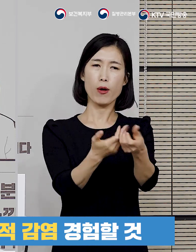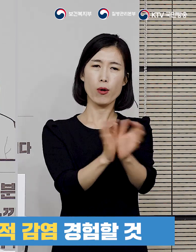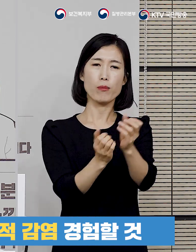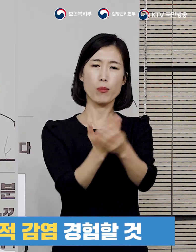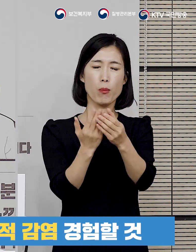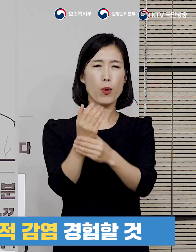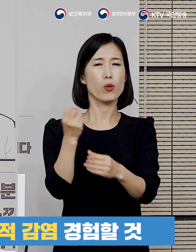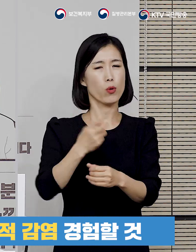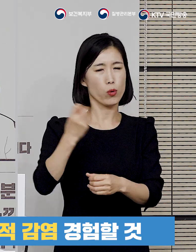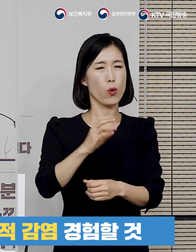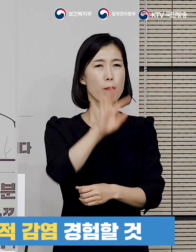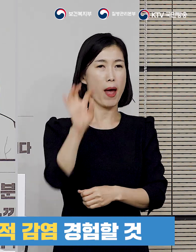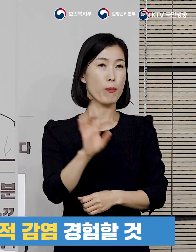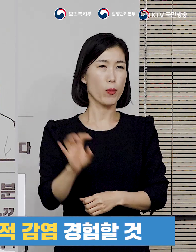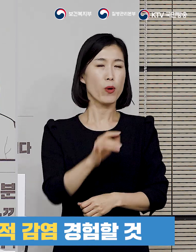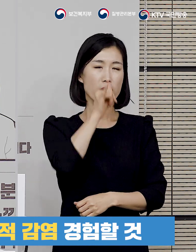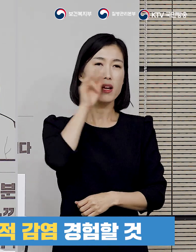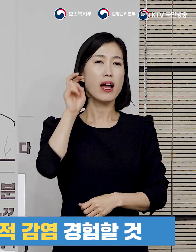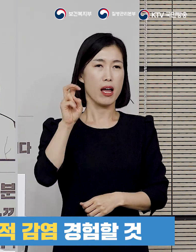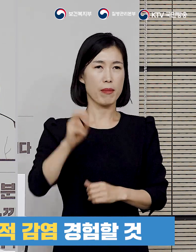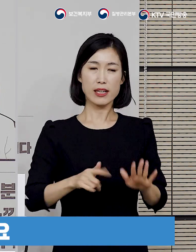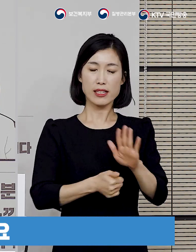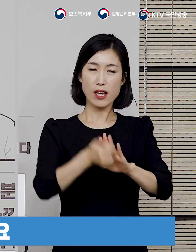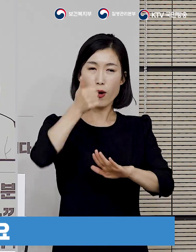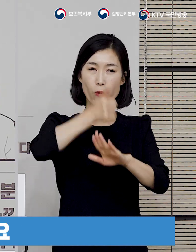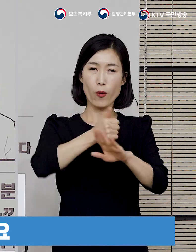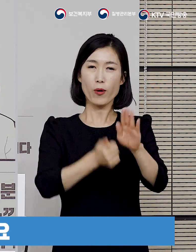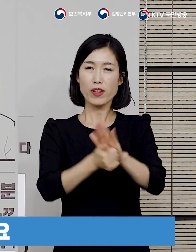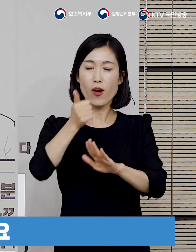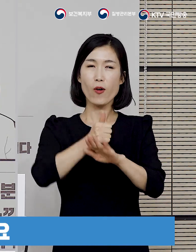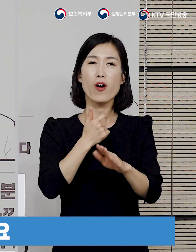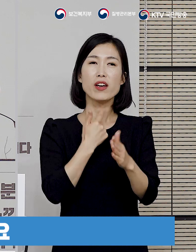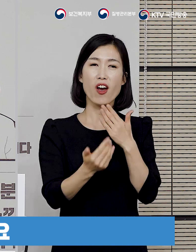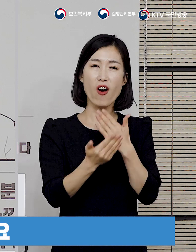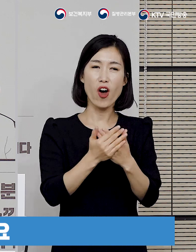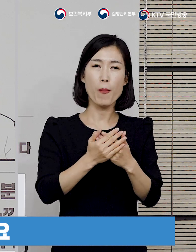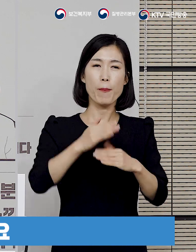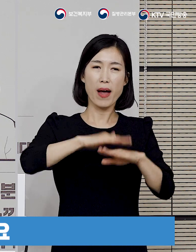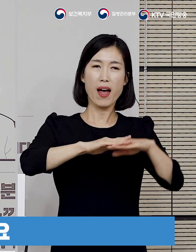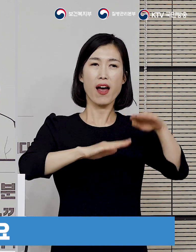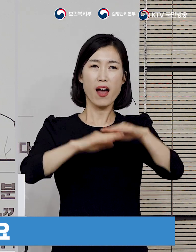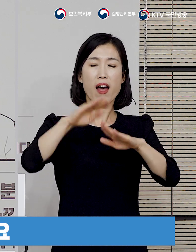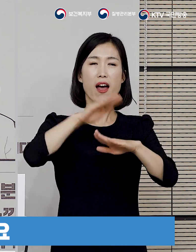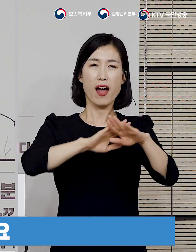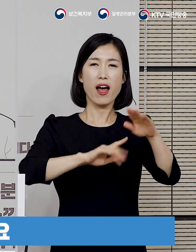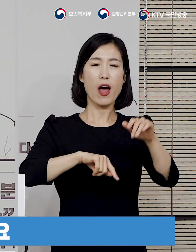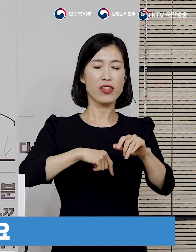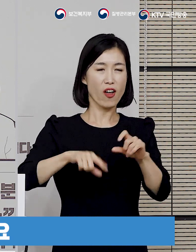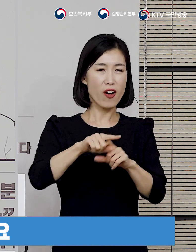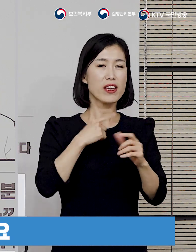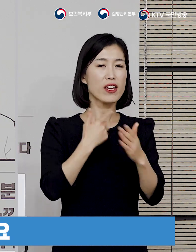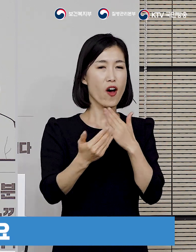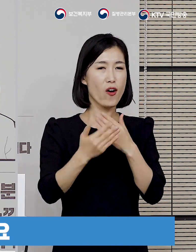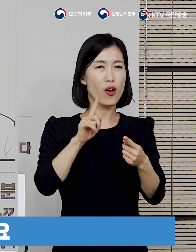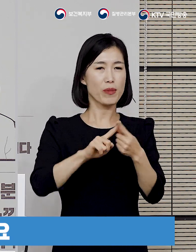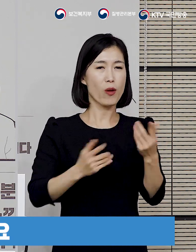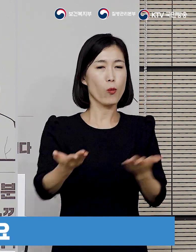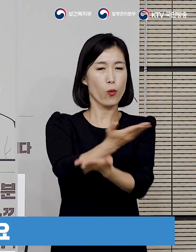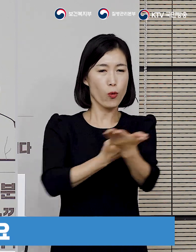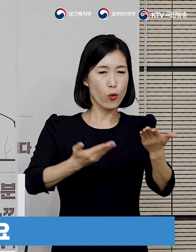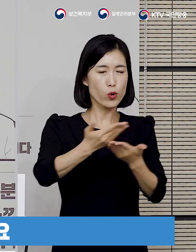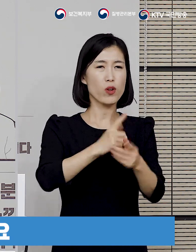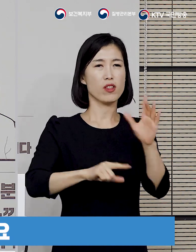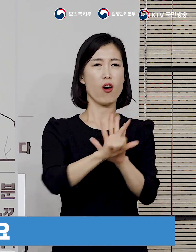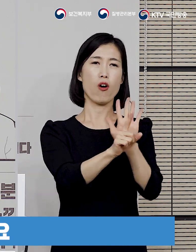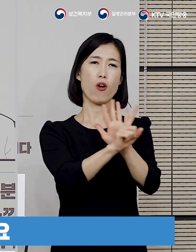산발적 감염을 계속 경험하게 될 것입니다. 우리는 이러한 성공의 경험들을 계속 쌓아나가며